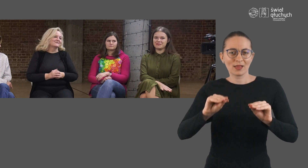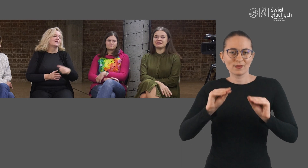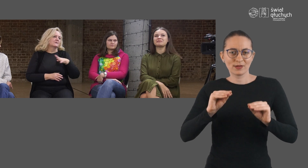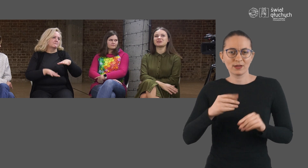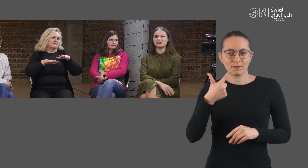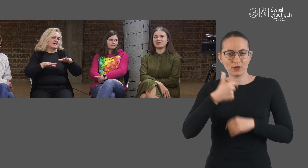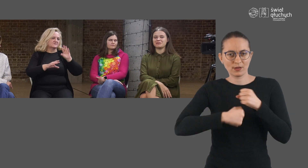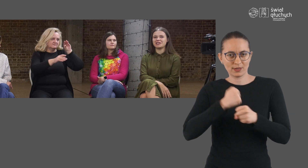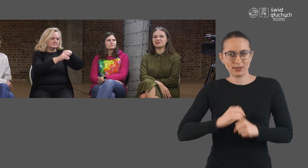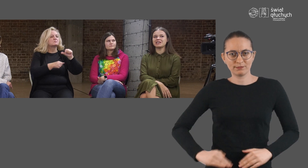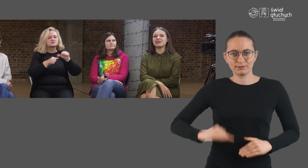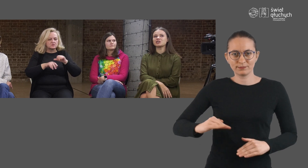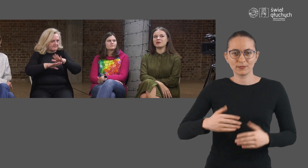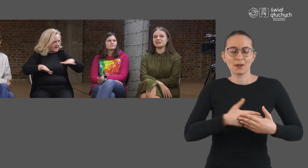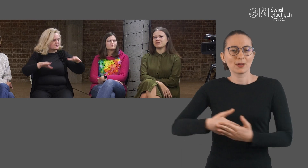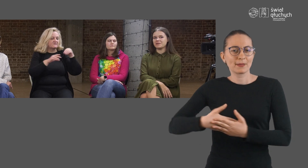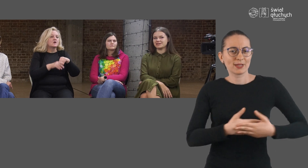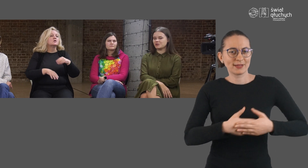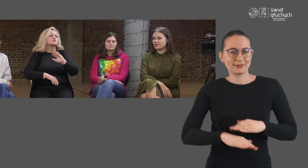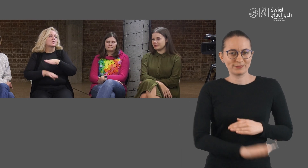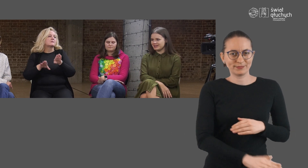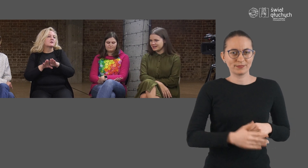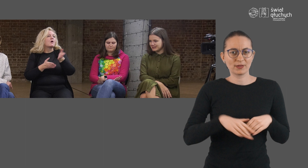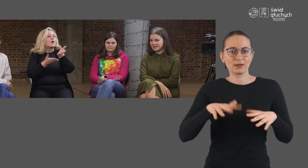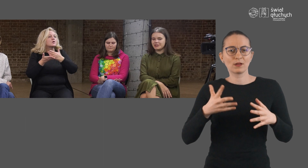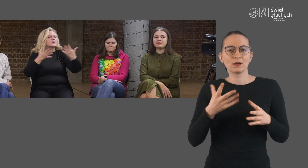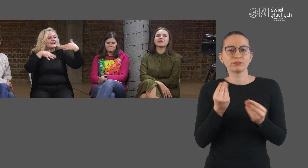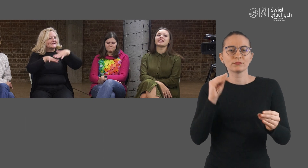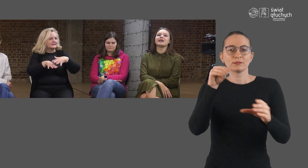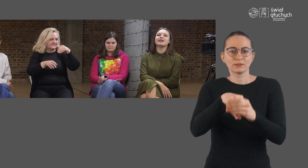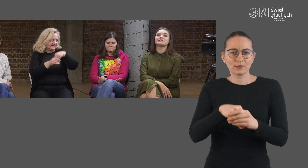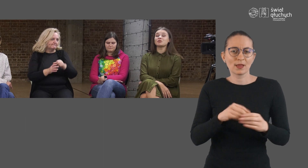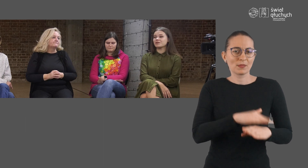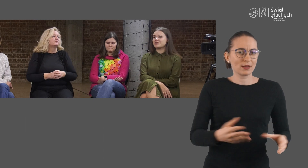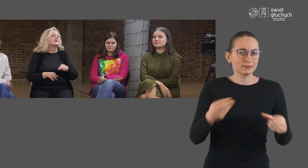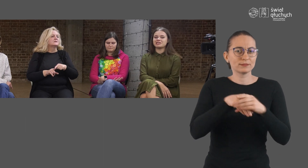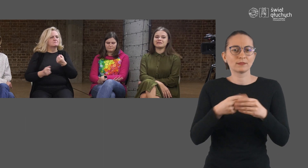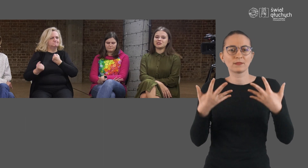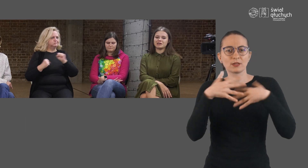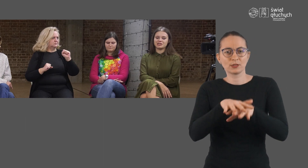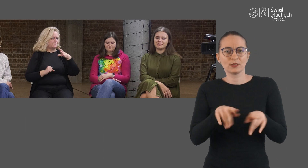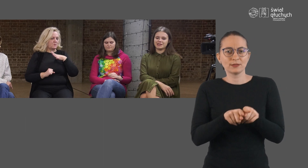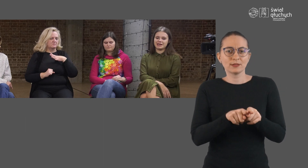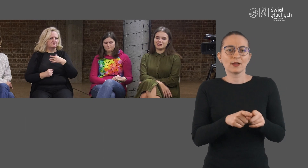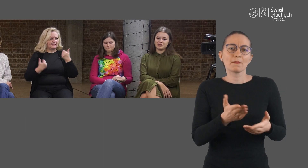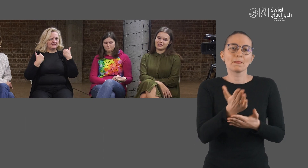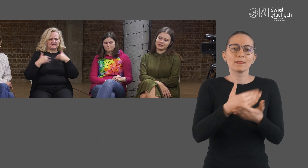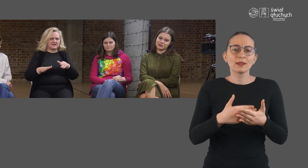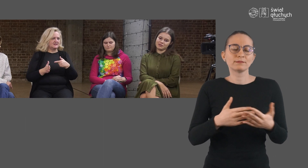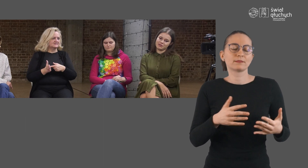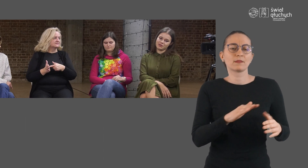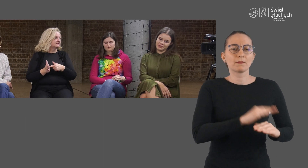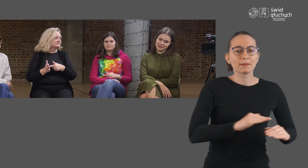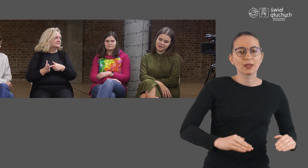było masowe, w przedszkole również. Szkoła podstawowa z oddziałami integracyjnymi. Zbuntowałam się i stwierdziłam, że nie będę dalej